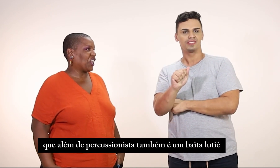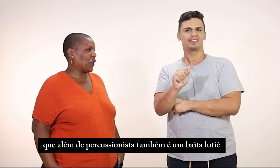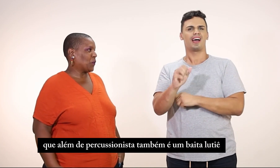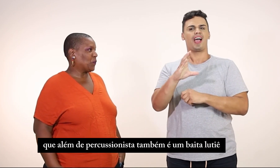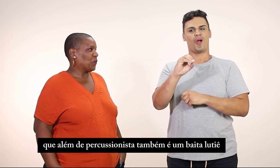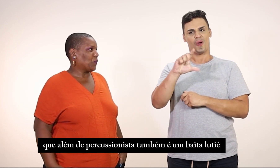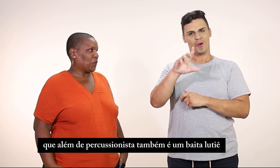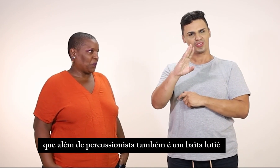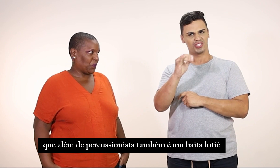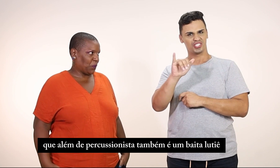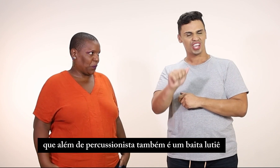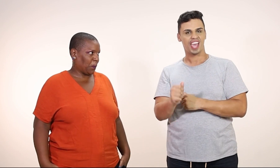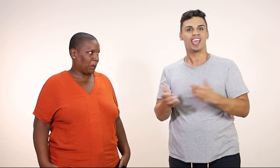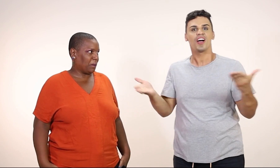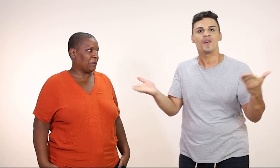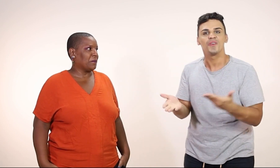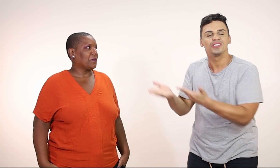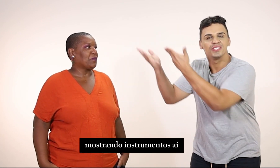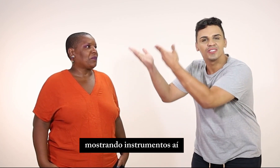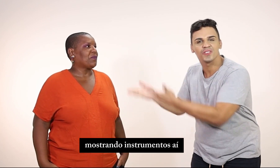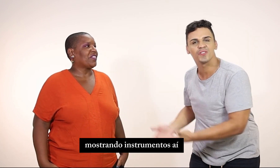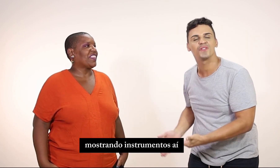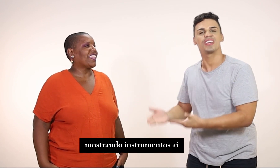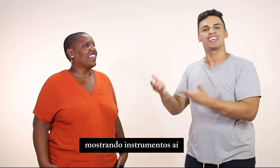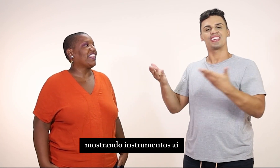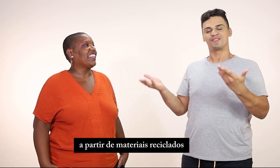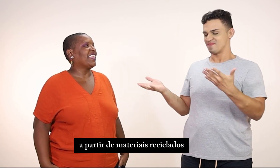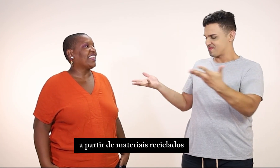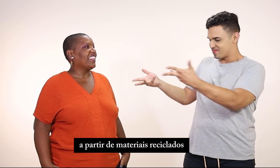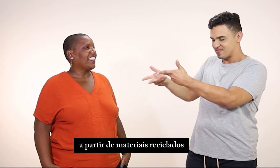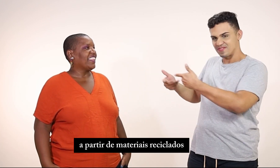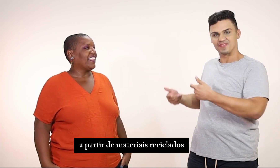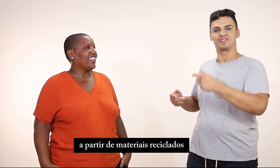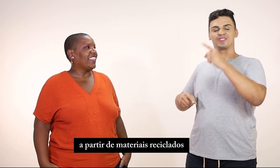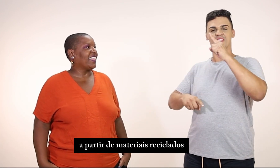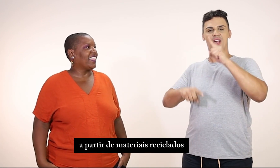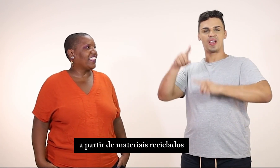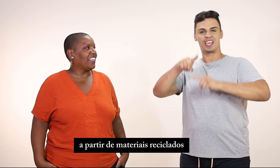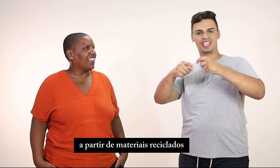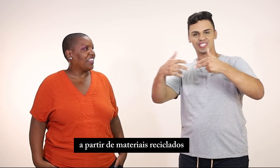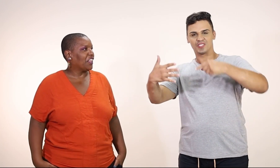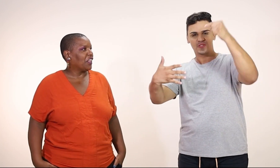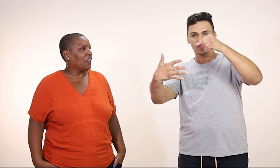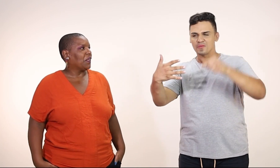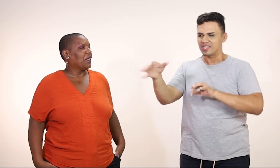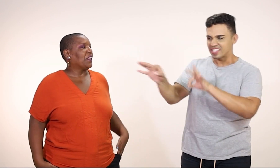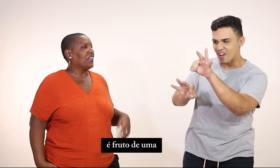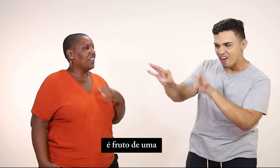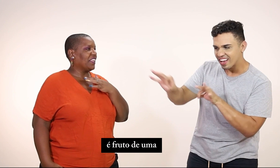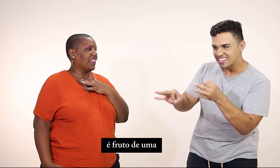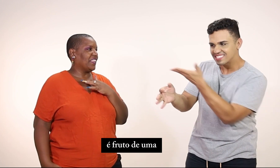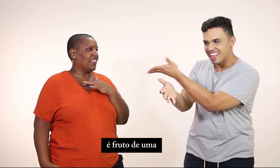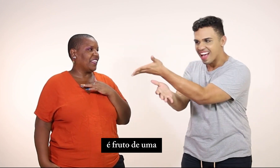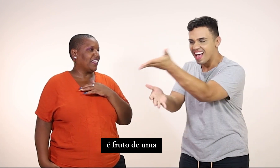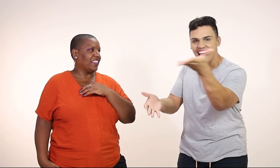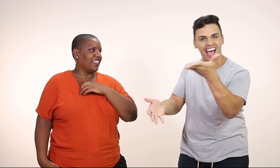é um baita luthier. Constrói instrumentos aí a partir de materiais reciclados, fruto de uma